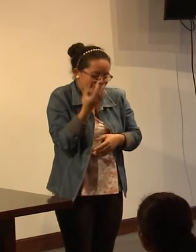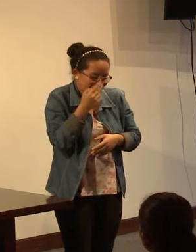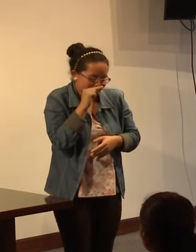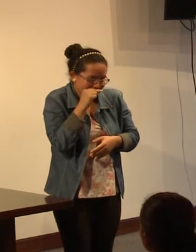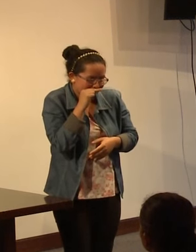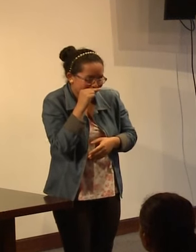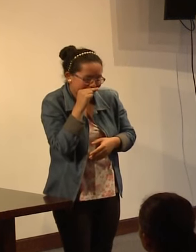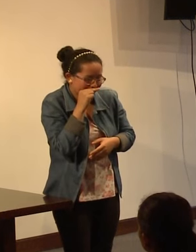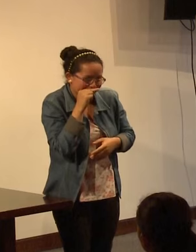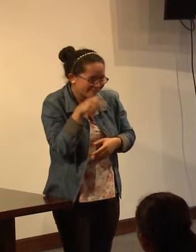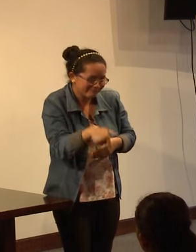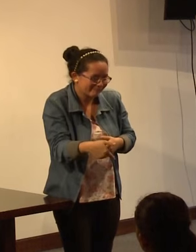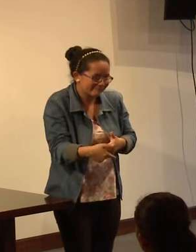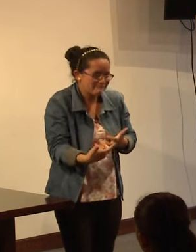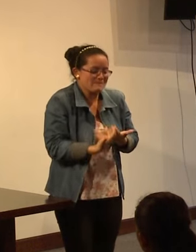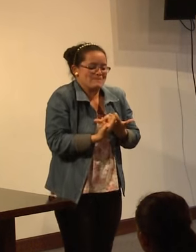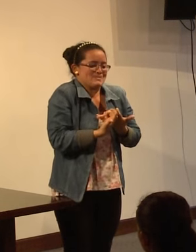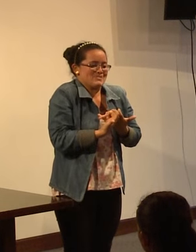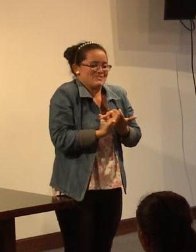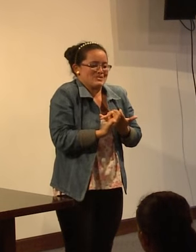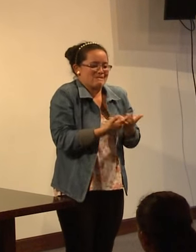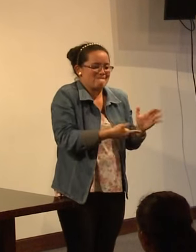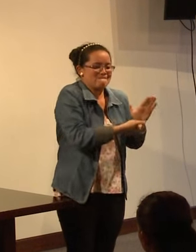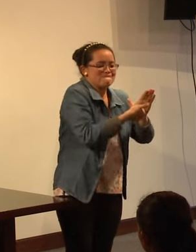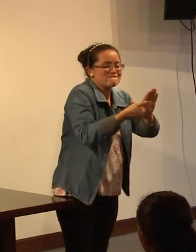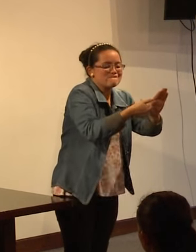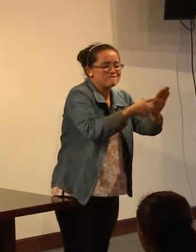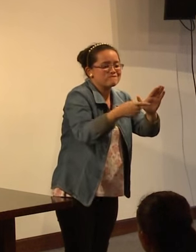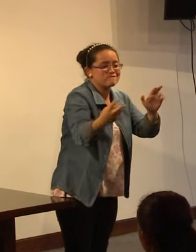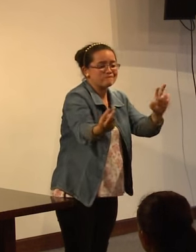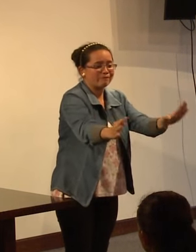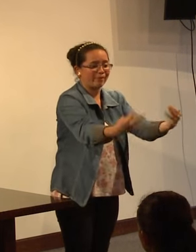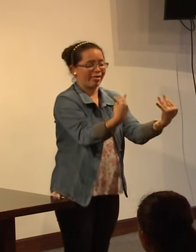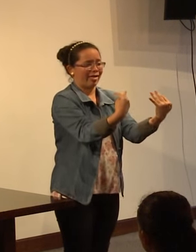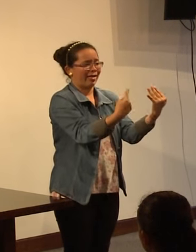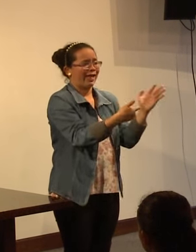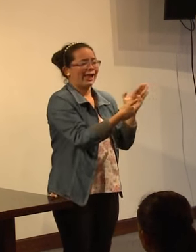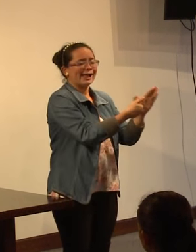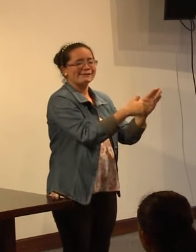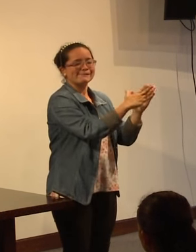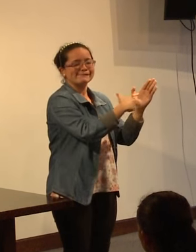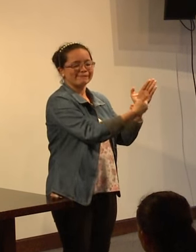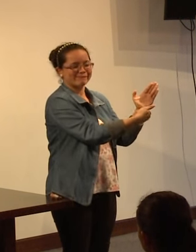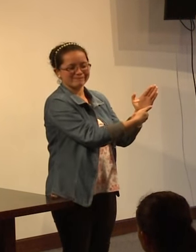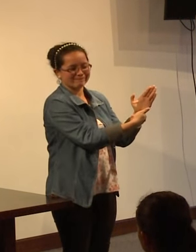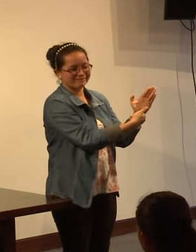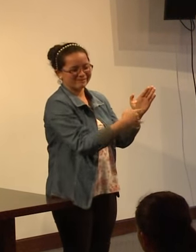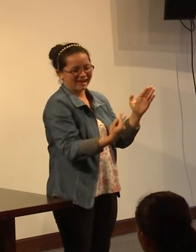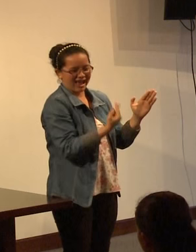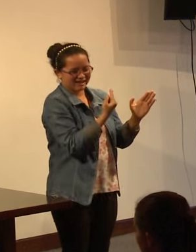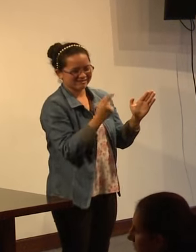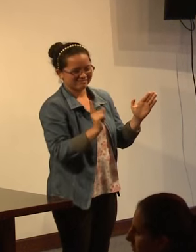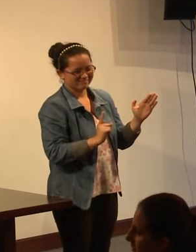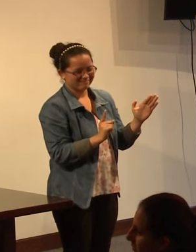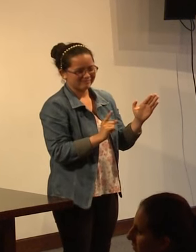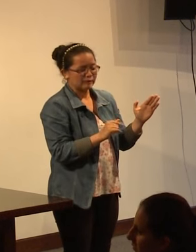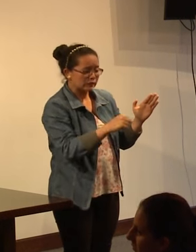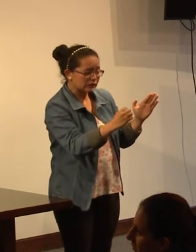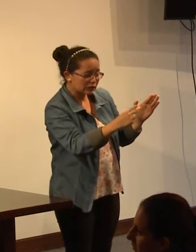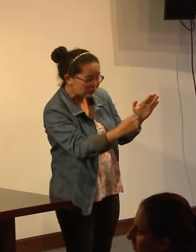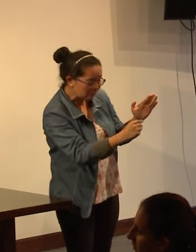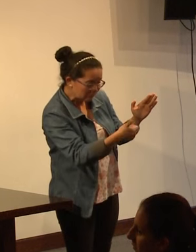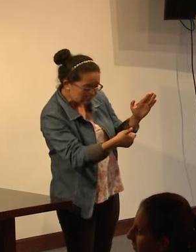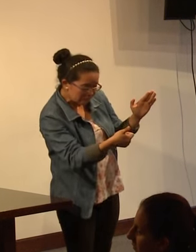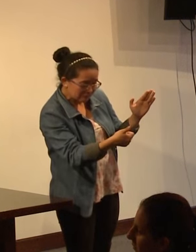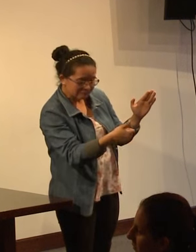eso, para que se expongan allá en público y quién sabe qué pueda suceder, básicamente buscando aceptación social.